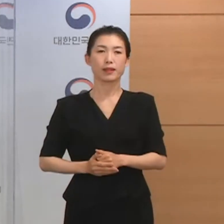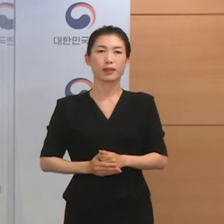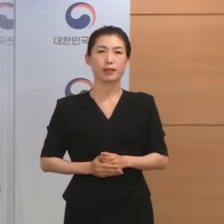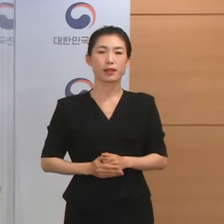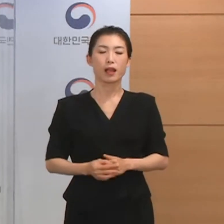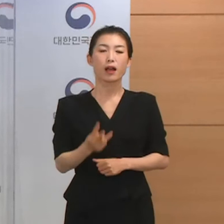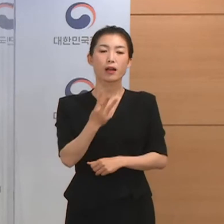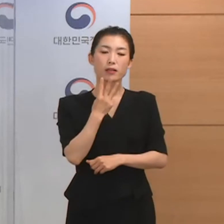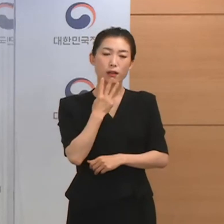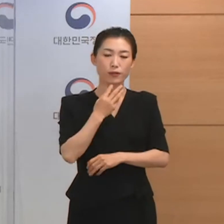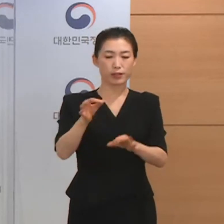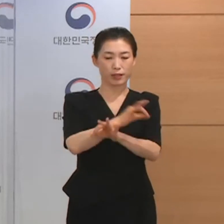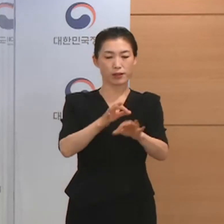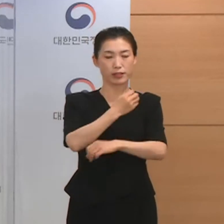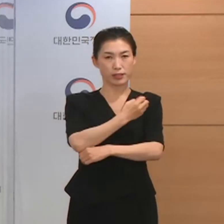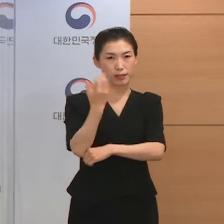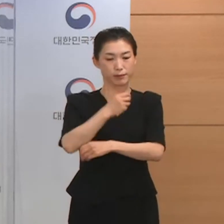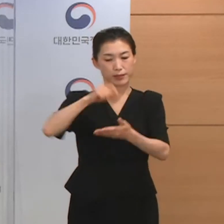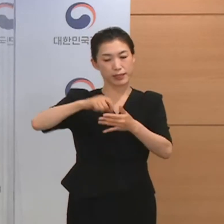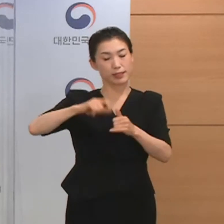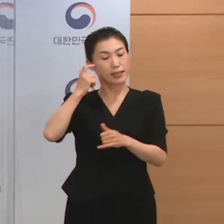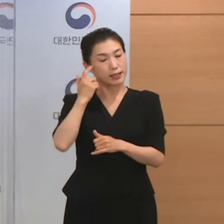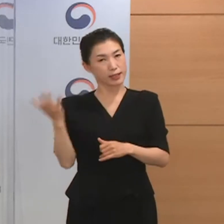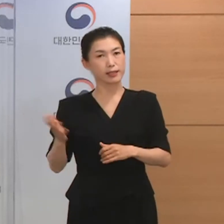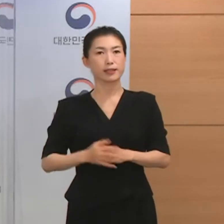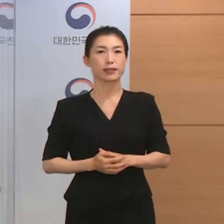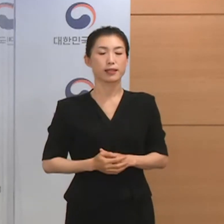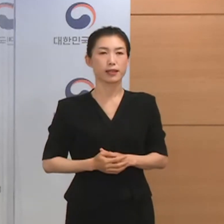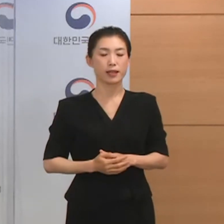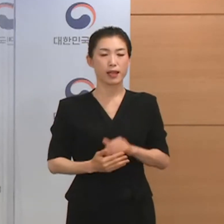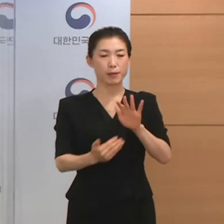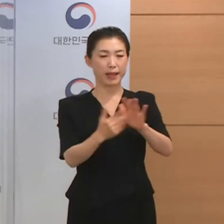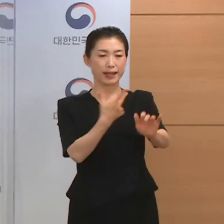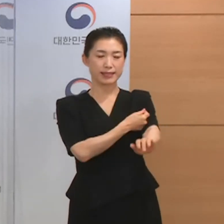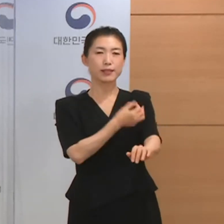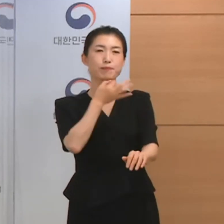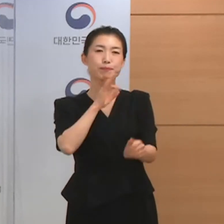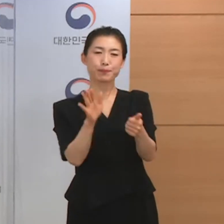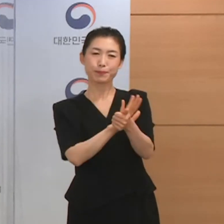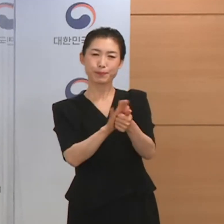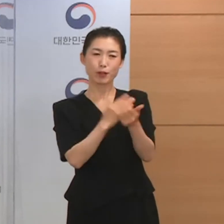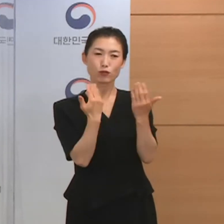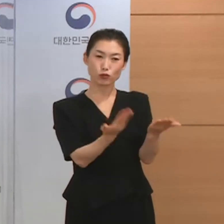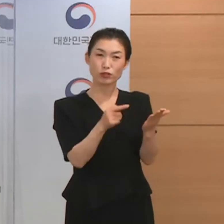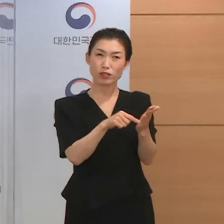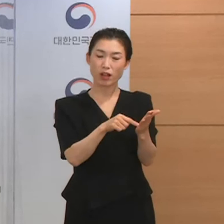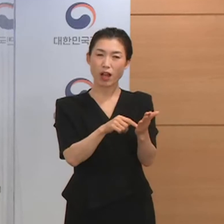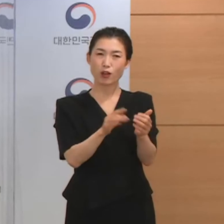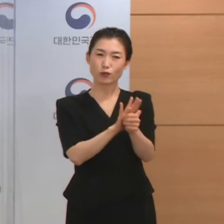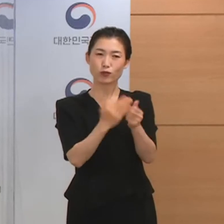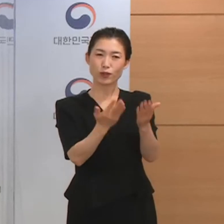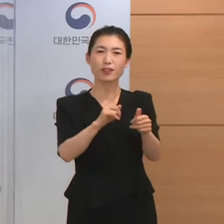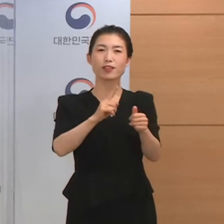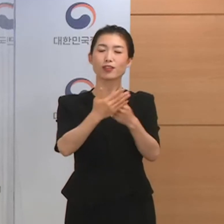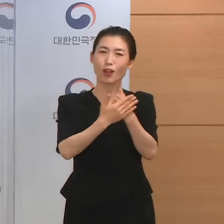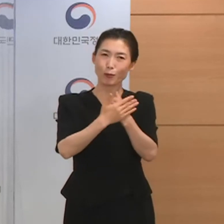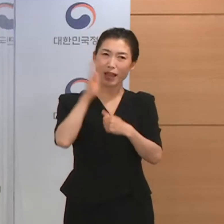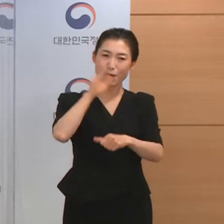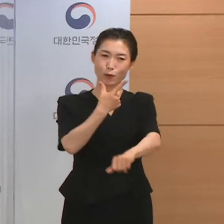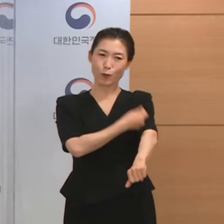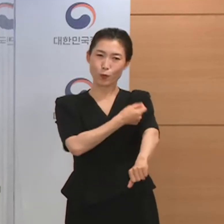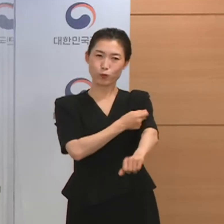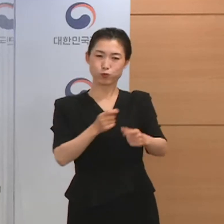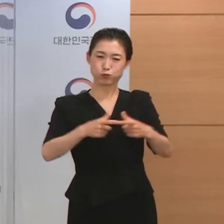드리겠습니다. 서울경제신문 김성태 기자님 질의입니다. 백신 인센티브를 제공하는 게 접종률을 올리는 데 어느 정도